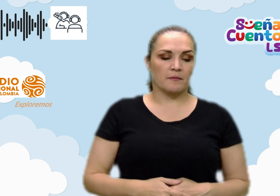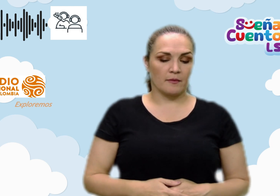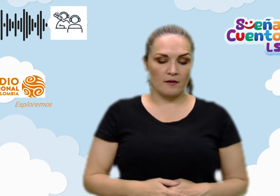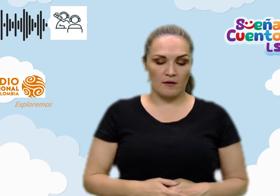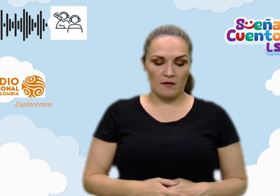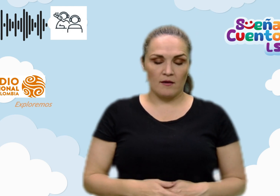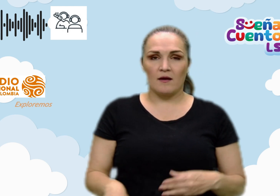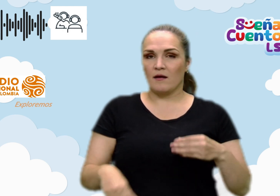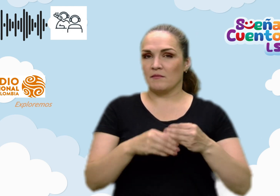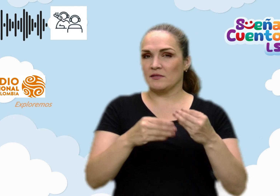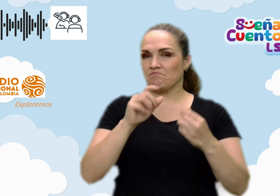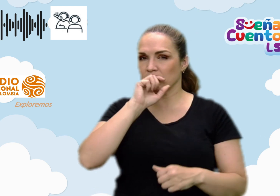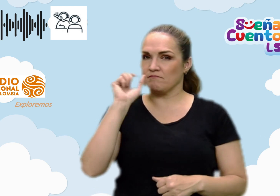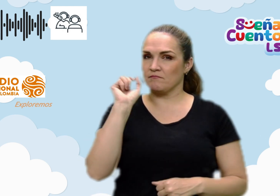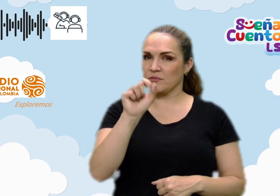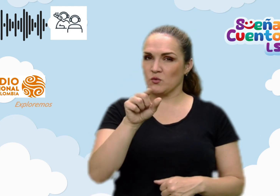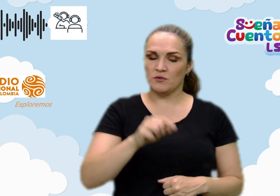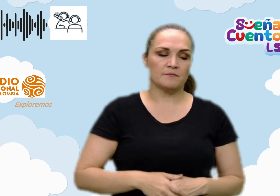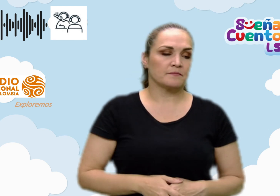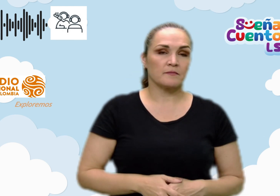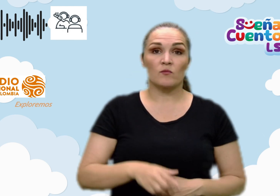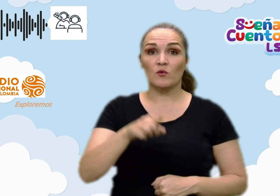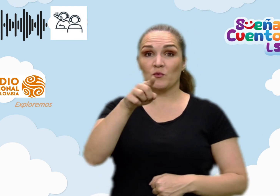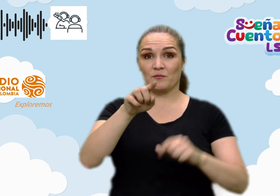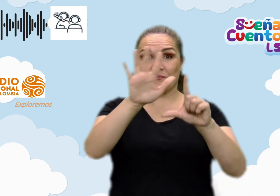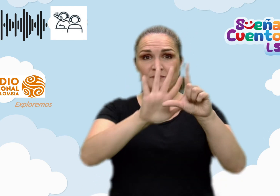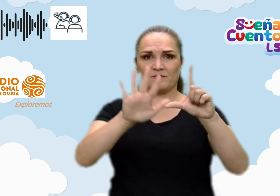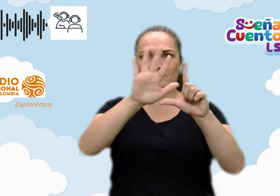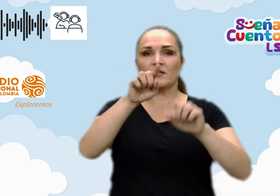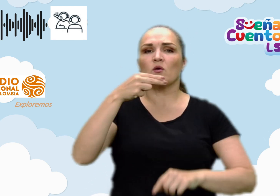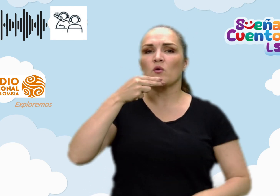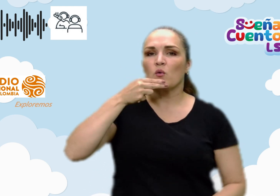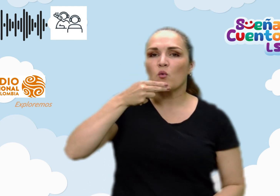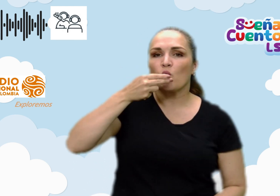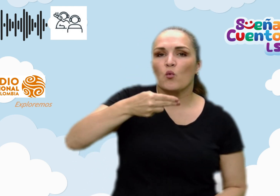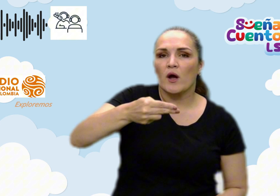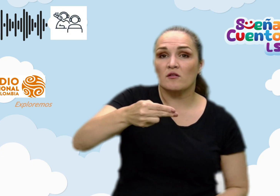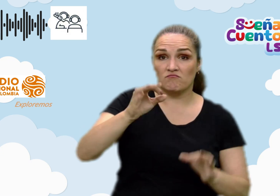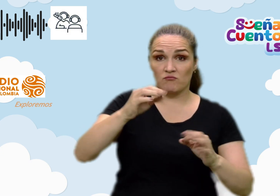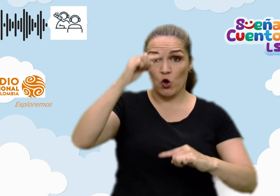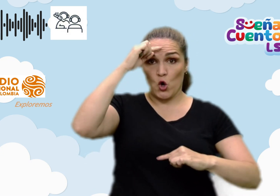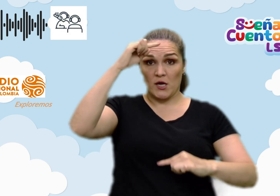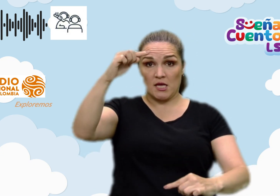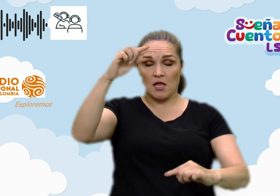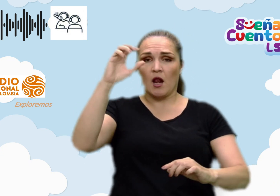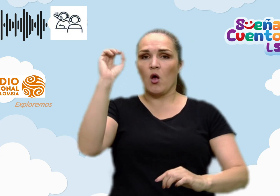Ok. Además que yo quiero preguntarle, los contenidos que ustedes hacen son